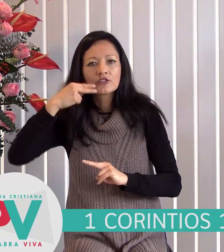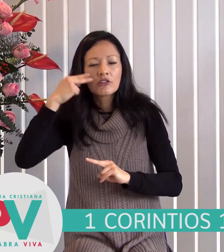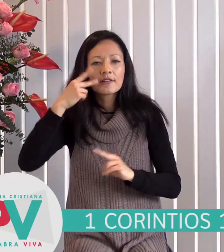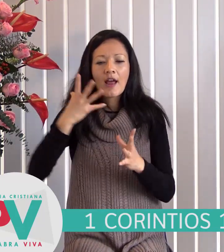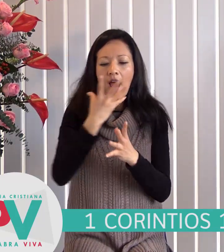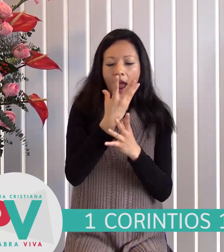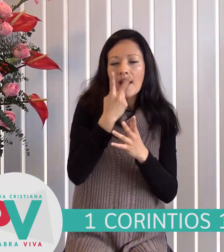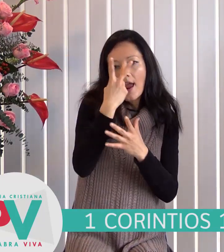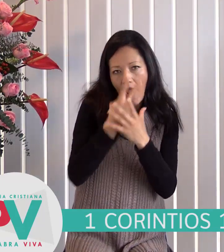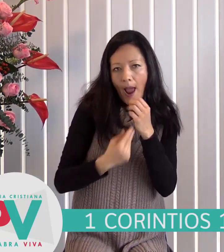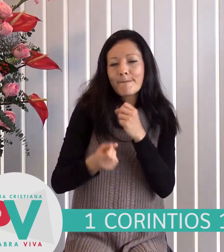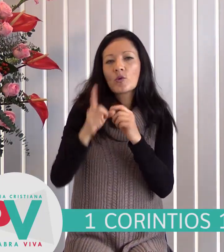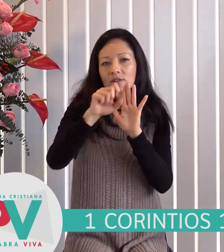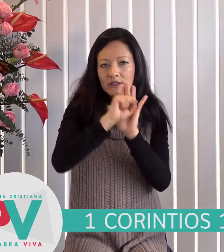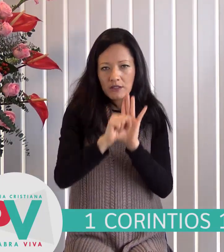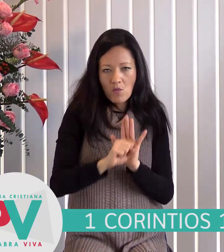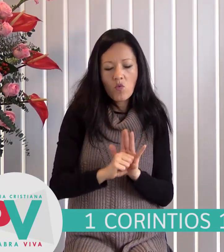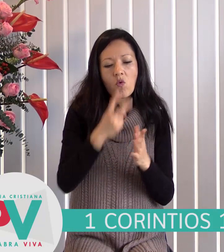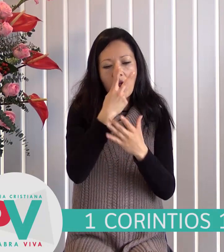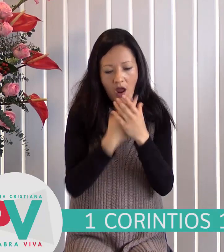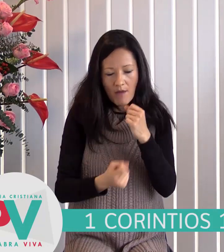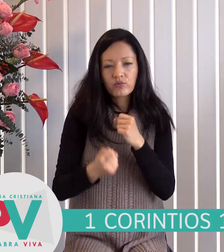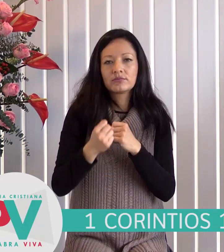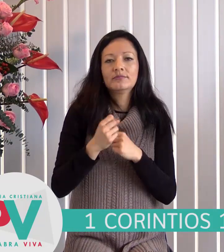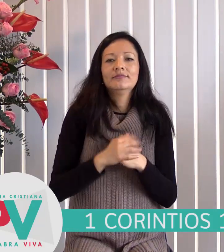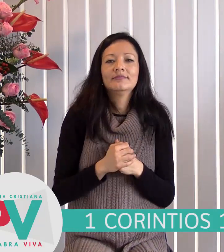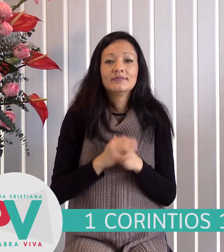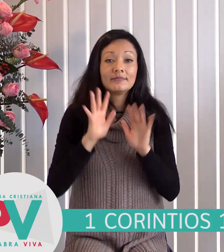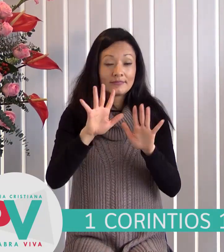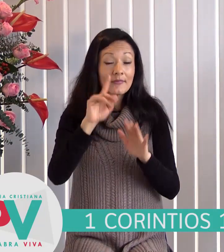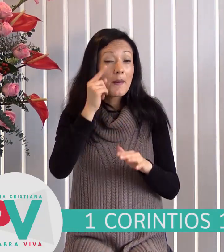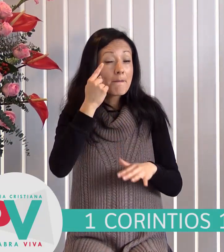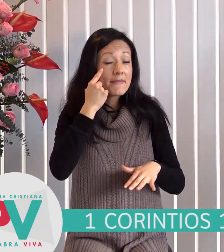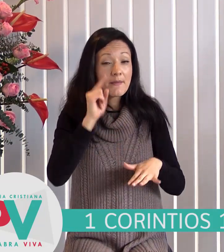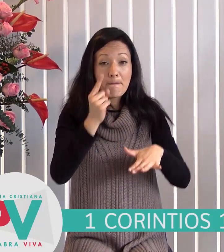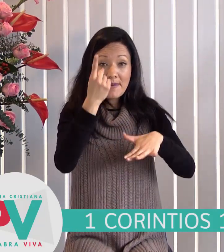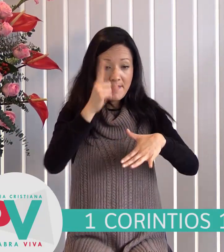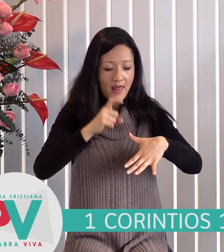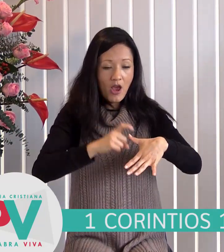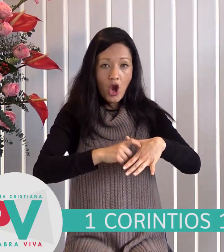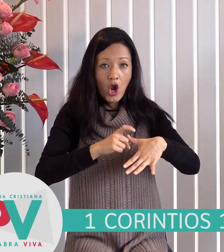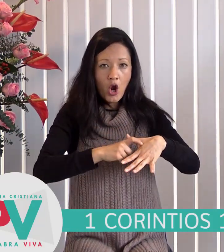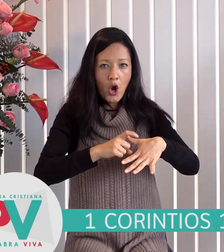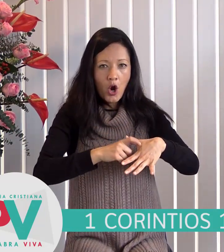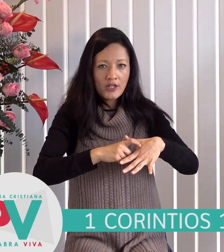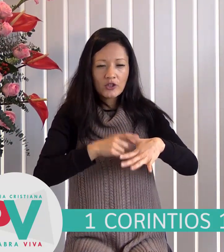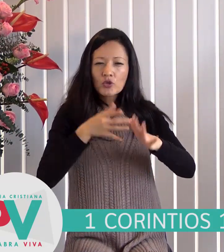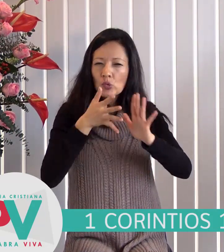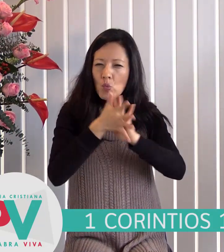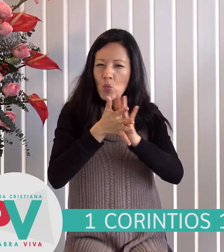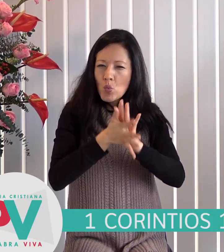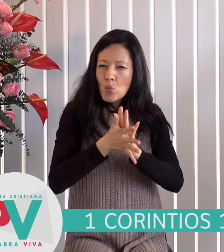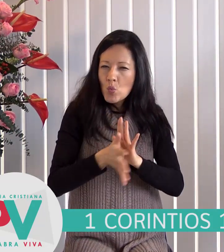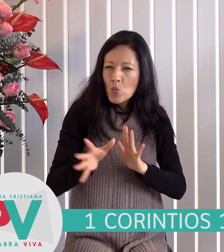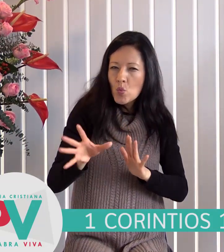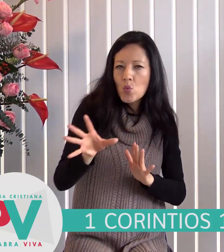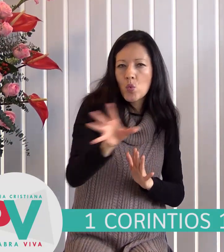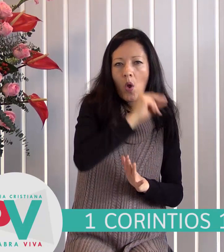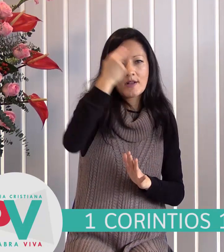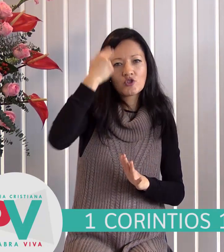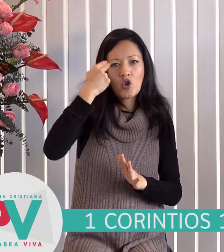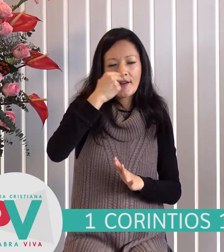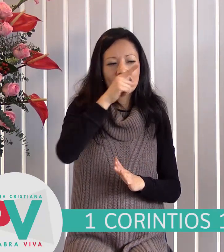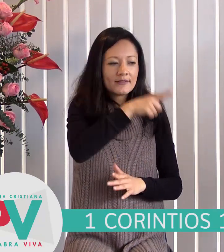alegórica? Bueno, aquí en 1 Corintios, que está hablando todo lo que sucedió con esta gente en el desierto, dice,